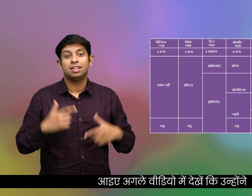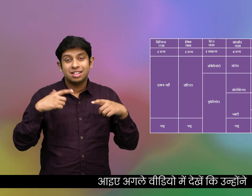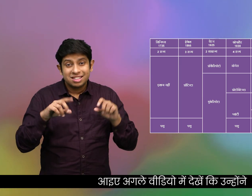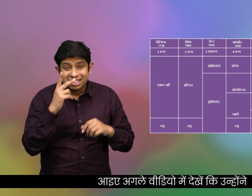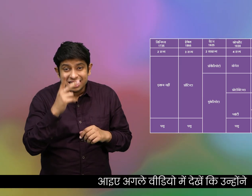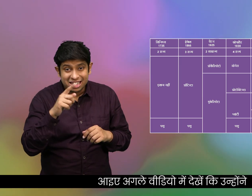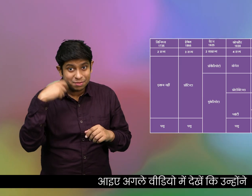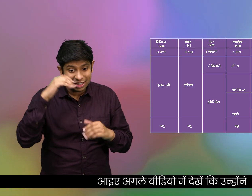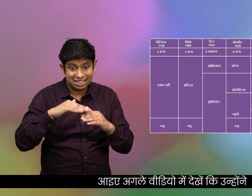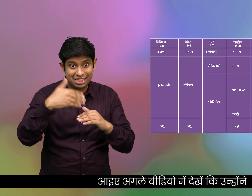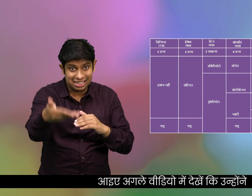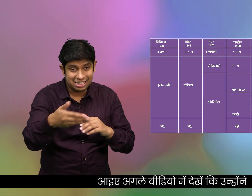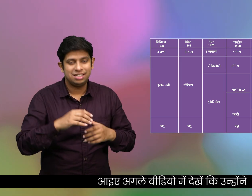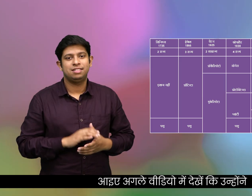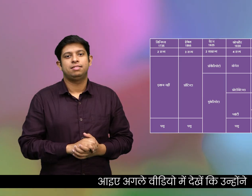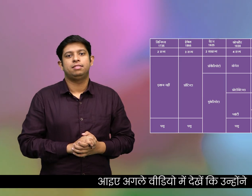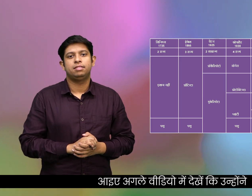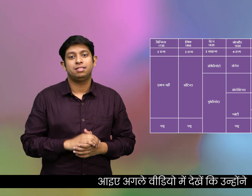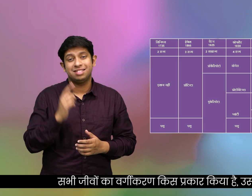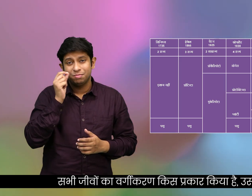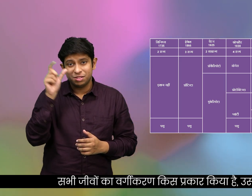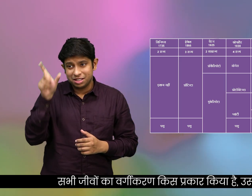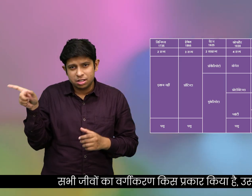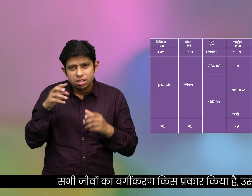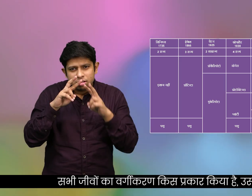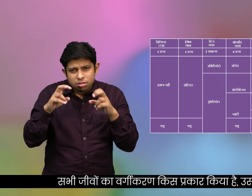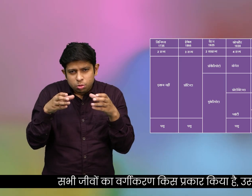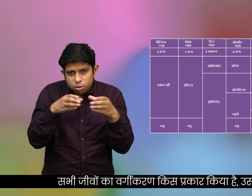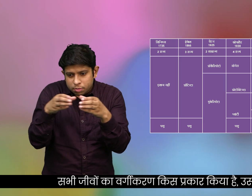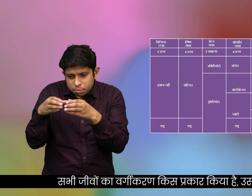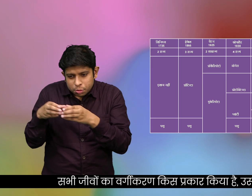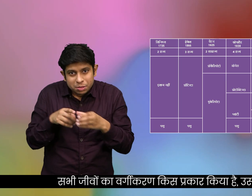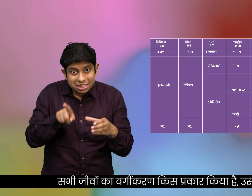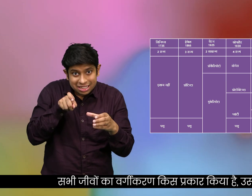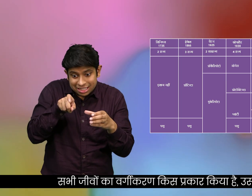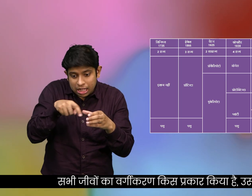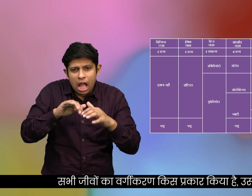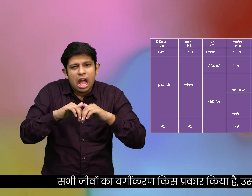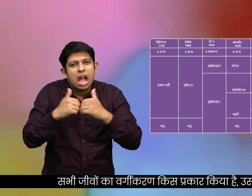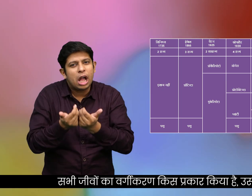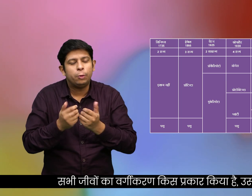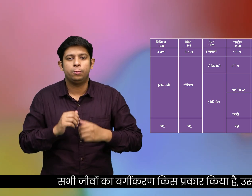आइए अगले वीडियो में देखें कि उन्होंने सभी जीवों का वर्गीकरण किस प्रकार किया है। उससे